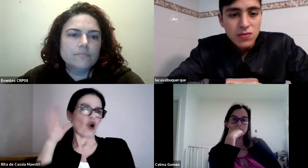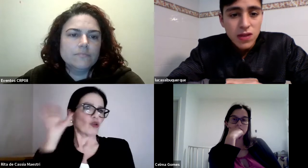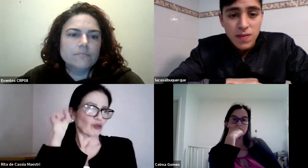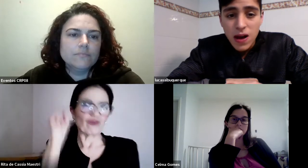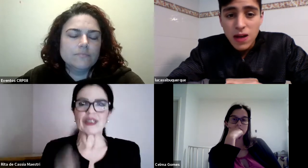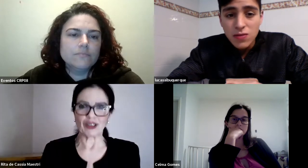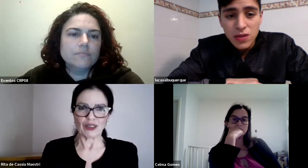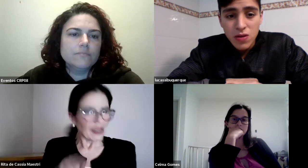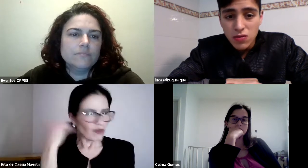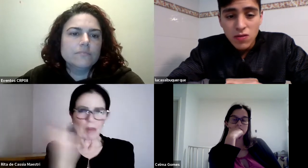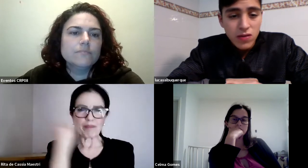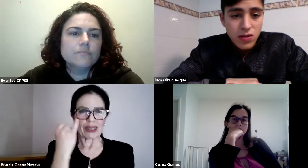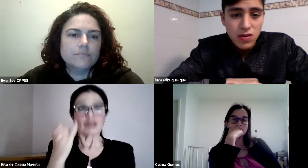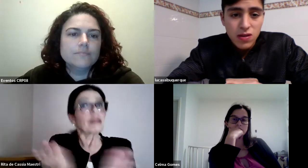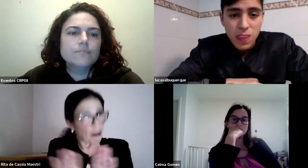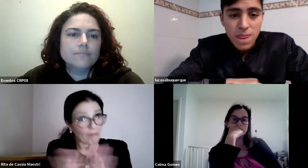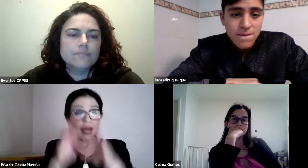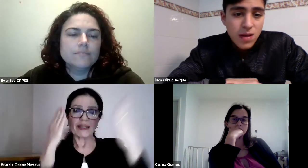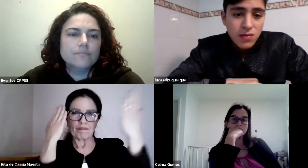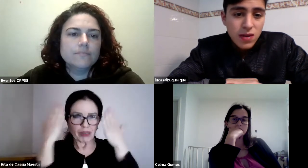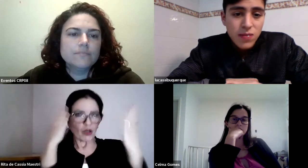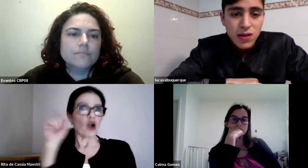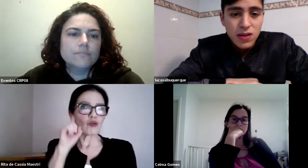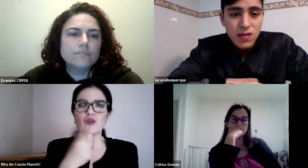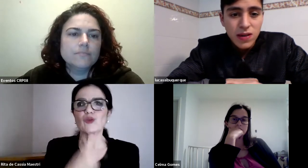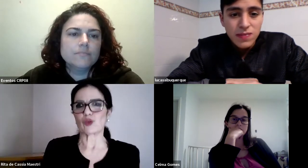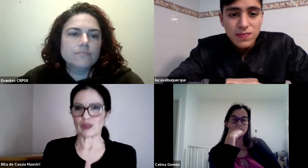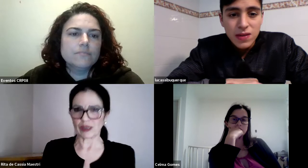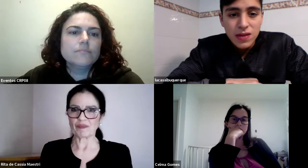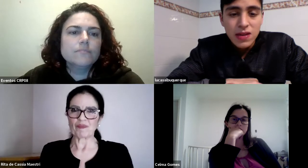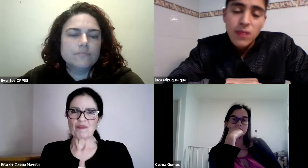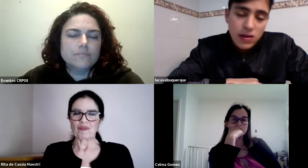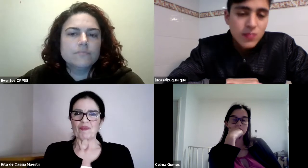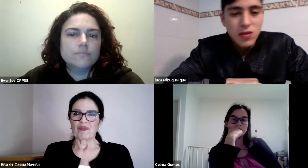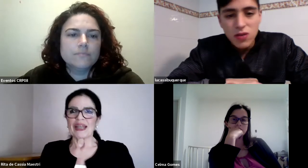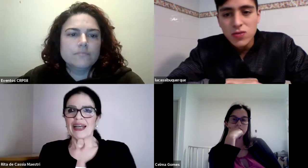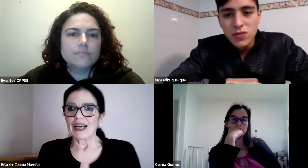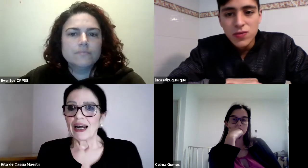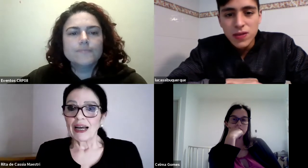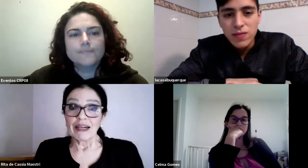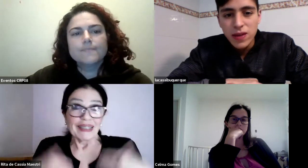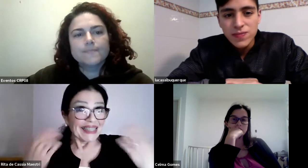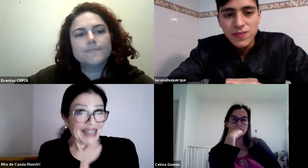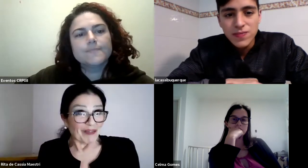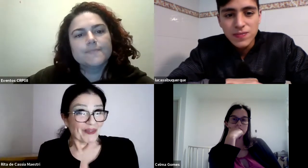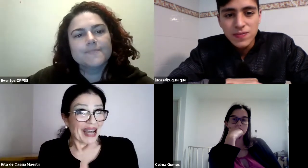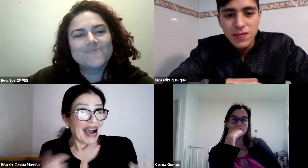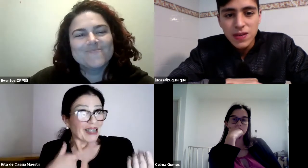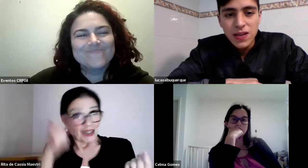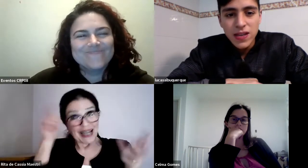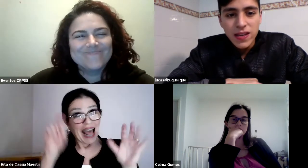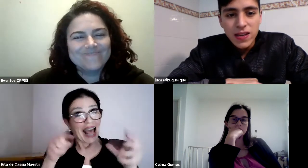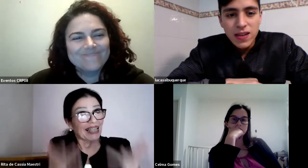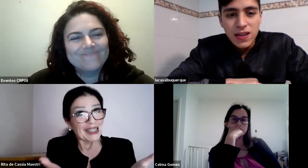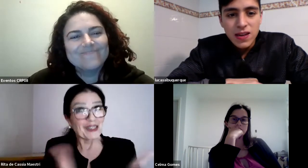do trabalho do psicólogo ouvinte. Também. Então, isso é importante também. E para os psicólogos surdos também.